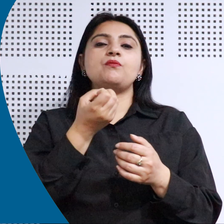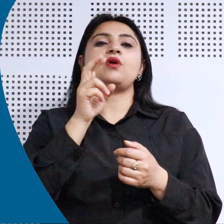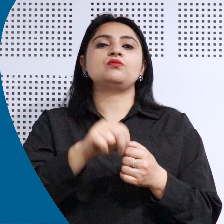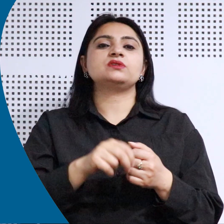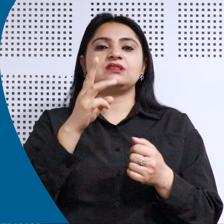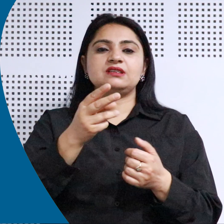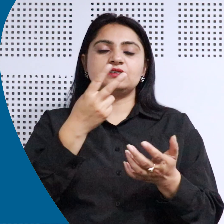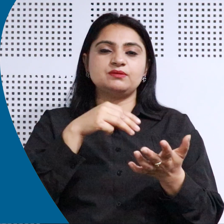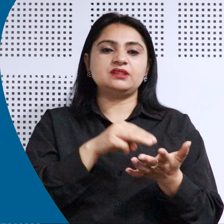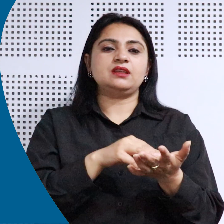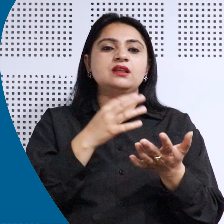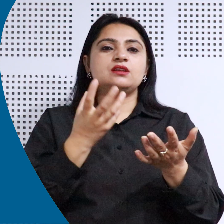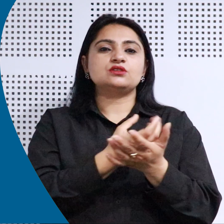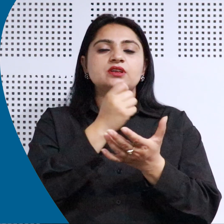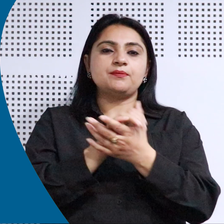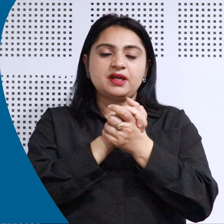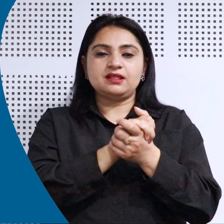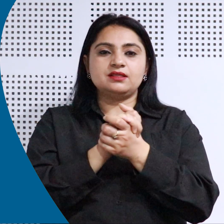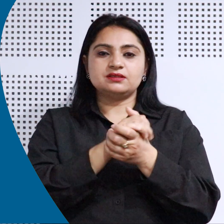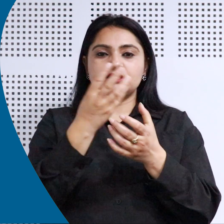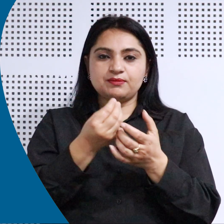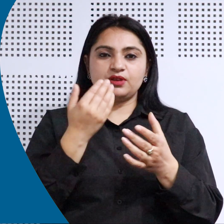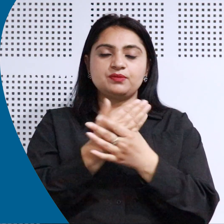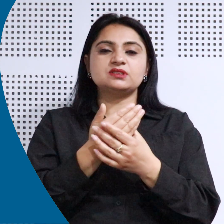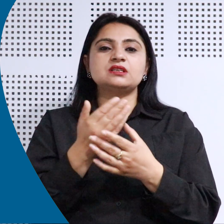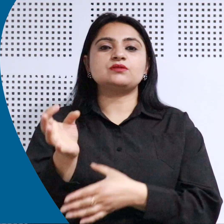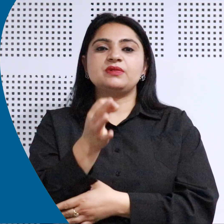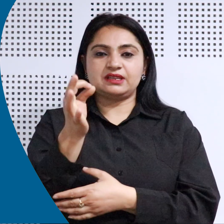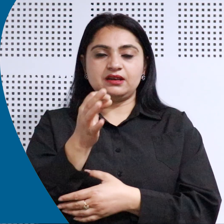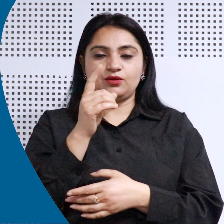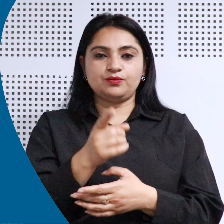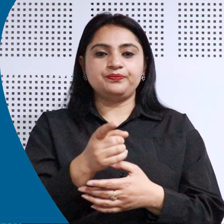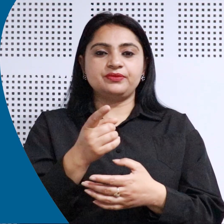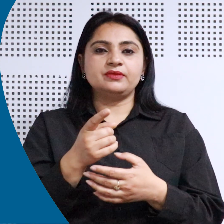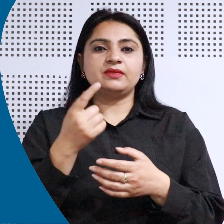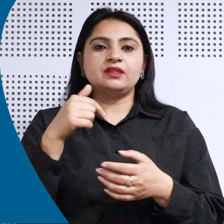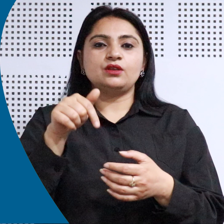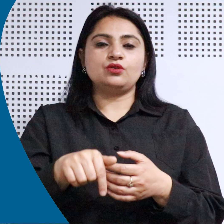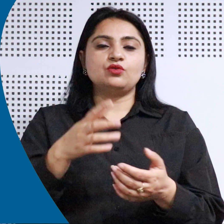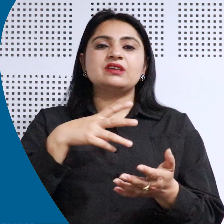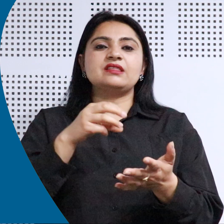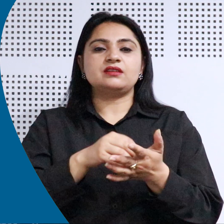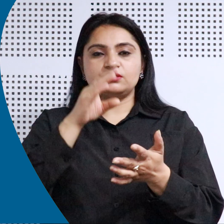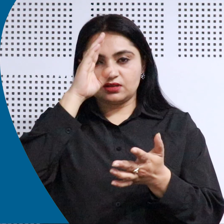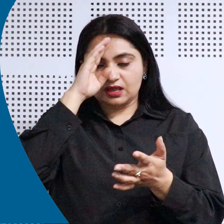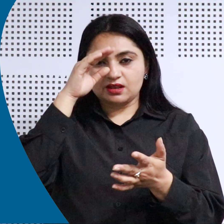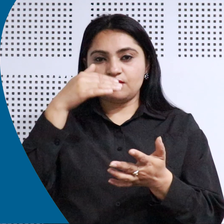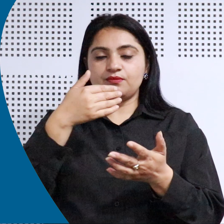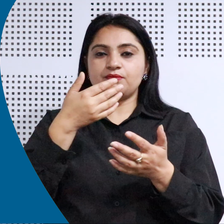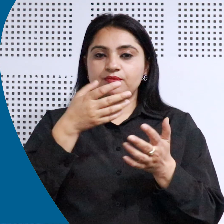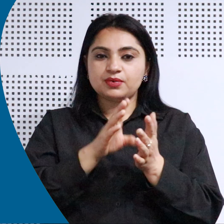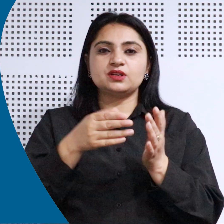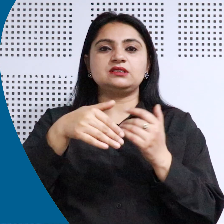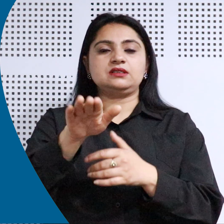पनि हामी सङ्घीय मामिला तथा सामान्य प्रशासन मन्त्रालयले तल पठाइसकेका कर्मचारी यो चाहिँ केन्द्रीय सरकारदेखि नै जान्छ, सङ्घबाट नै